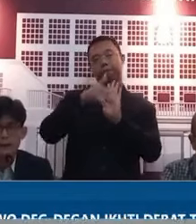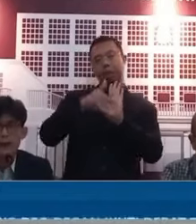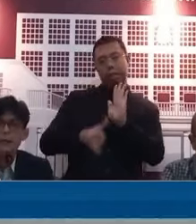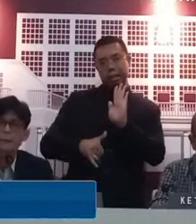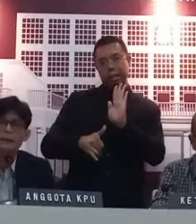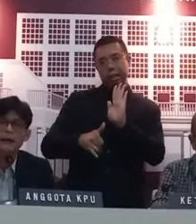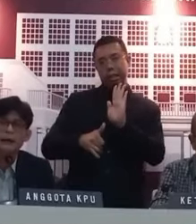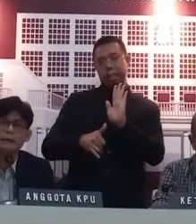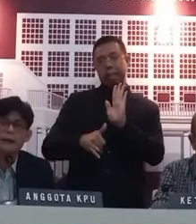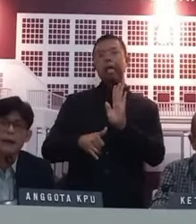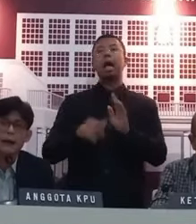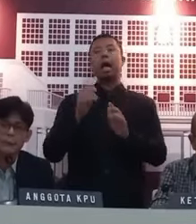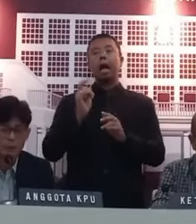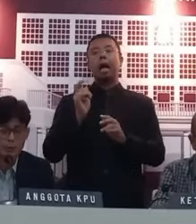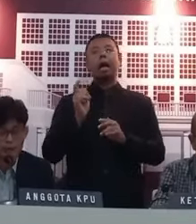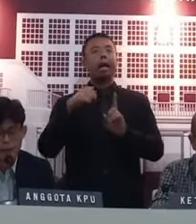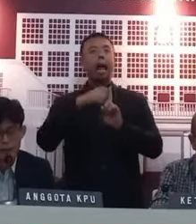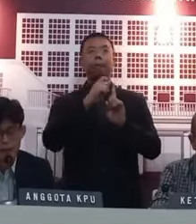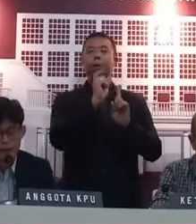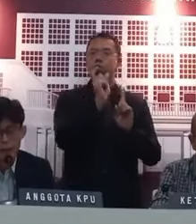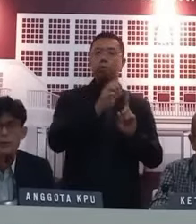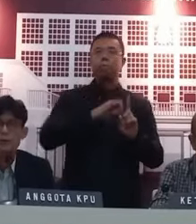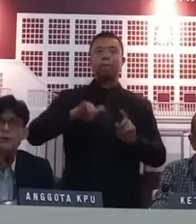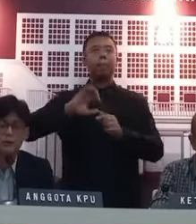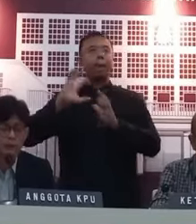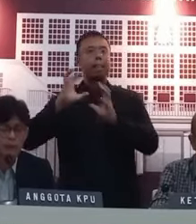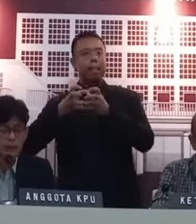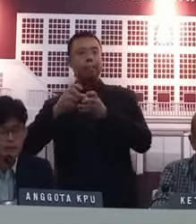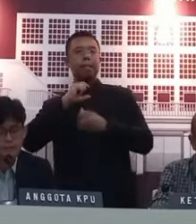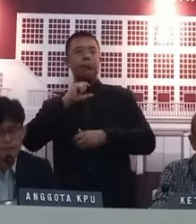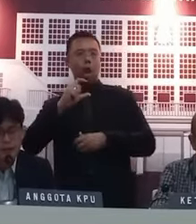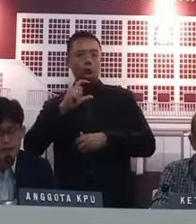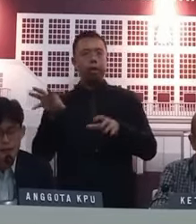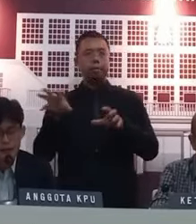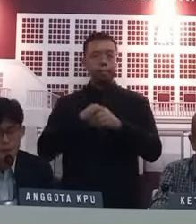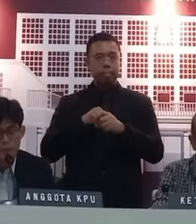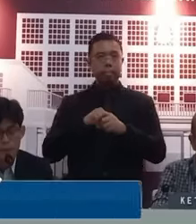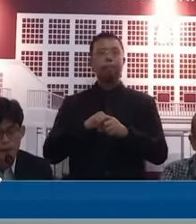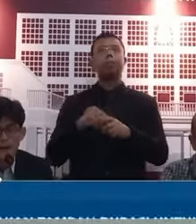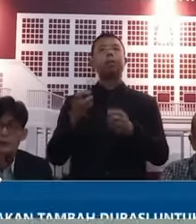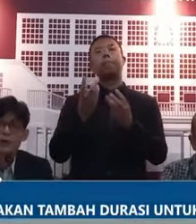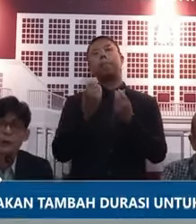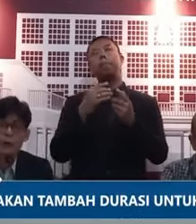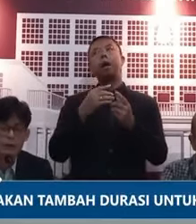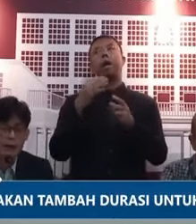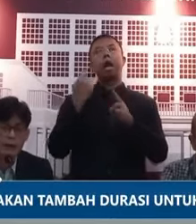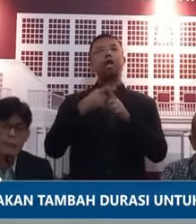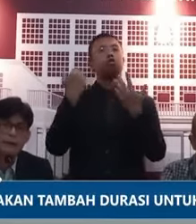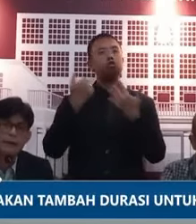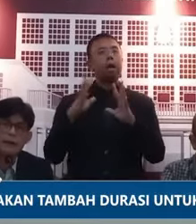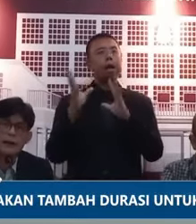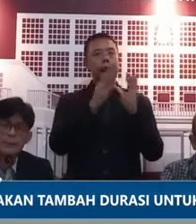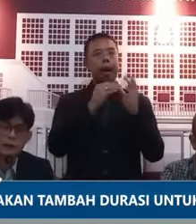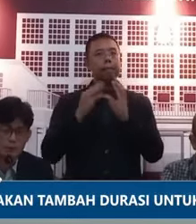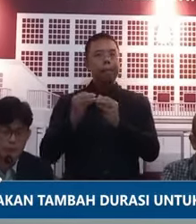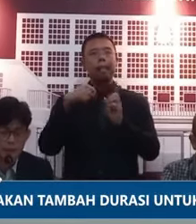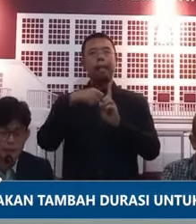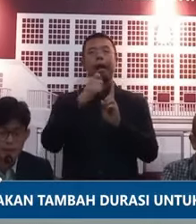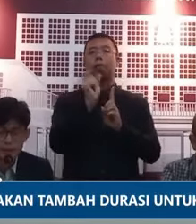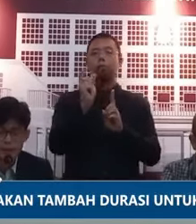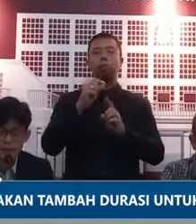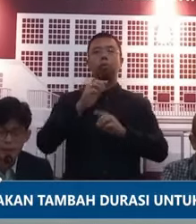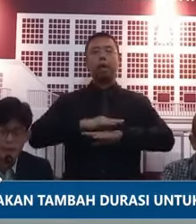berdasarkan hasil rapat disepakati bahwa durasi segmen ke-6 mulanya 2 menit jadi 4 menit. Menurut Agus, meski ada